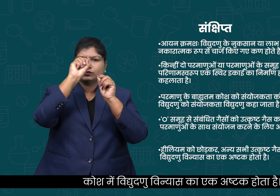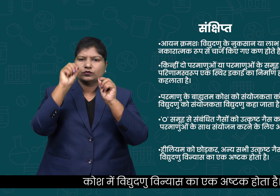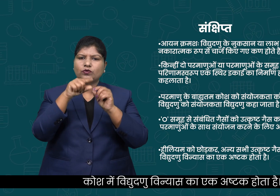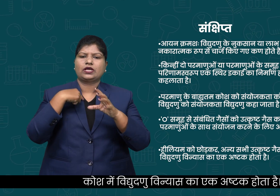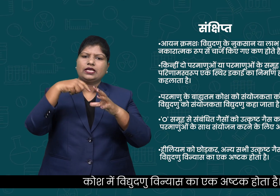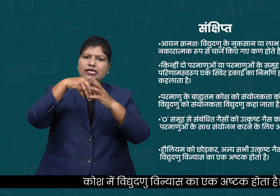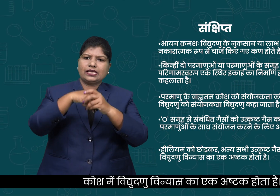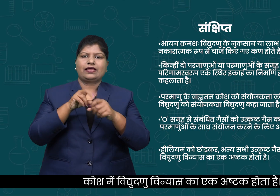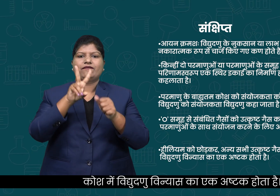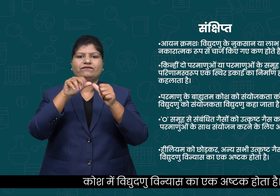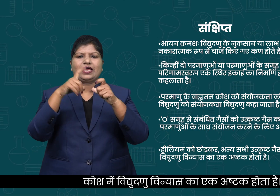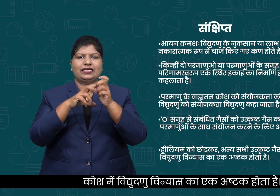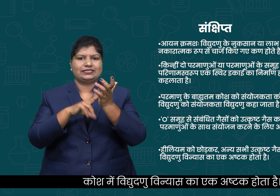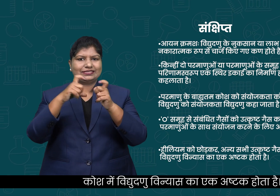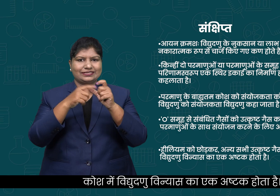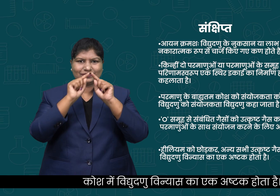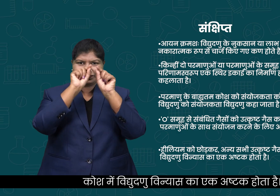विन्यास का एक अष्टक होता है।